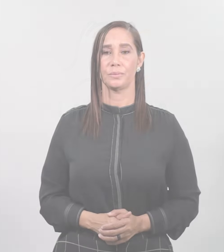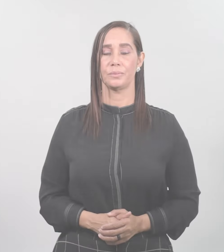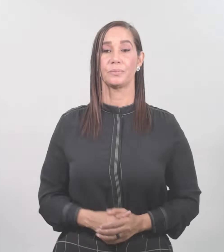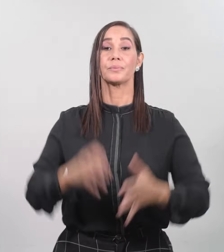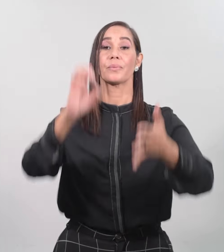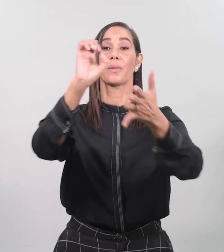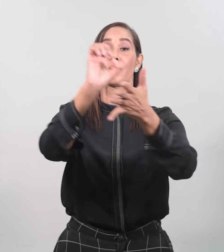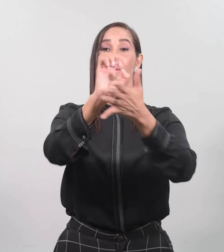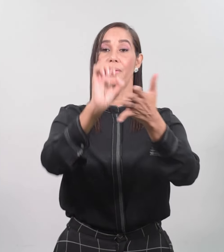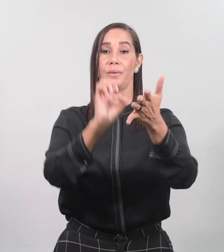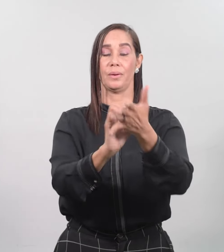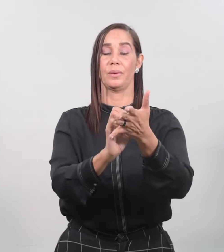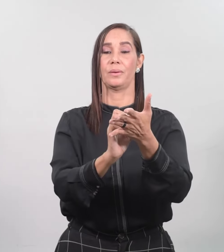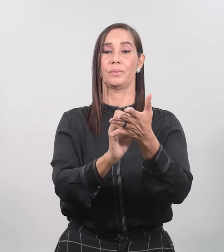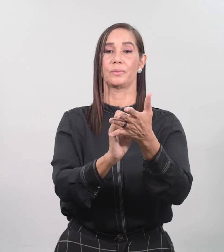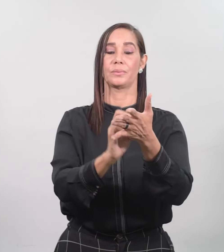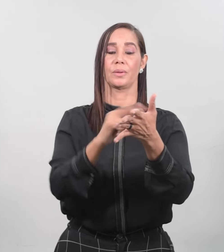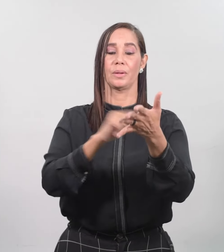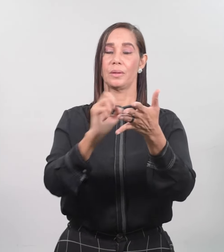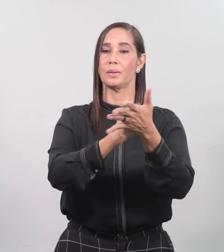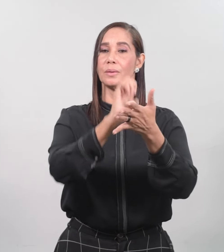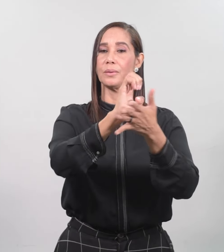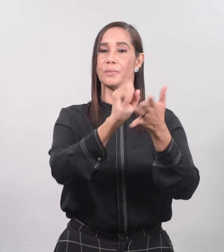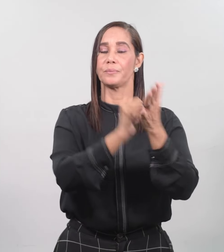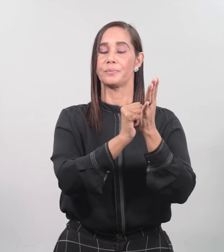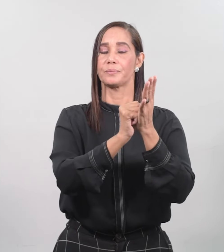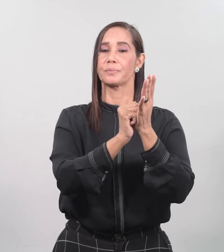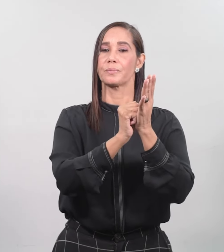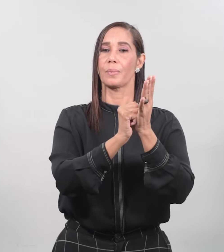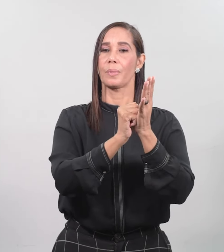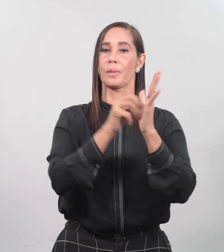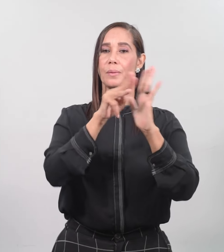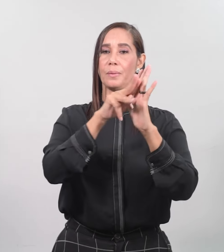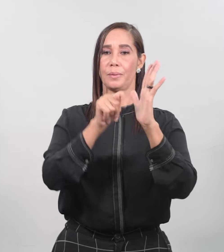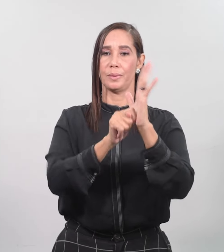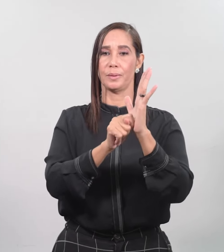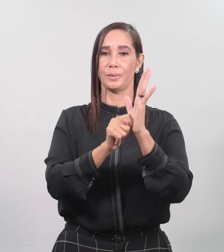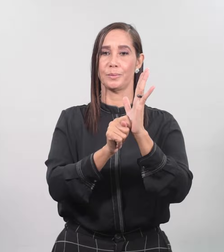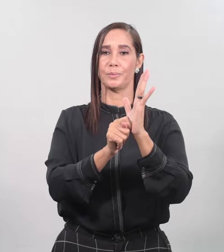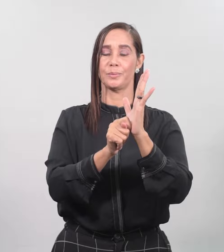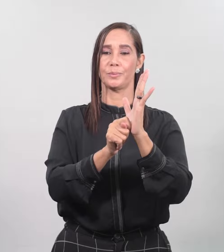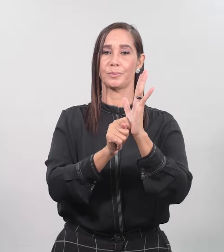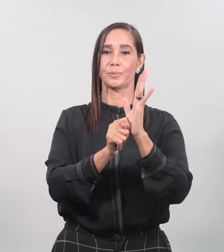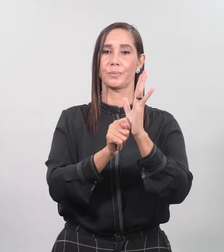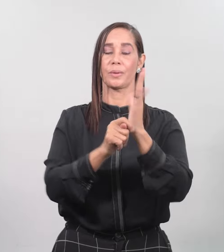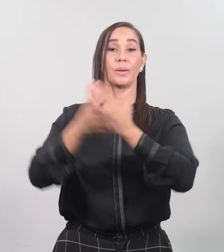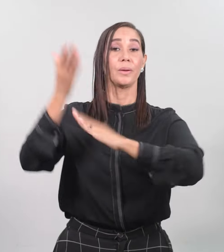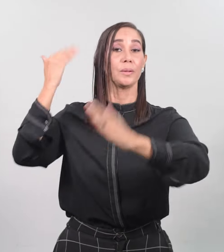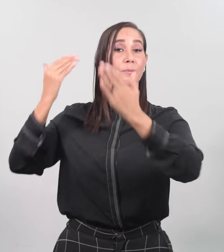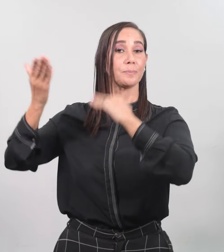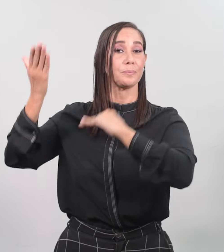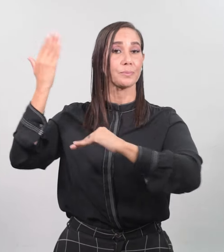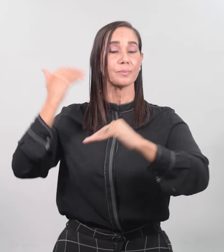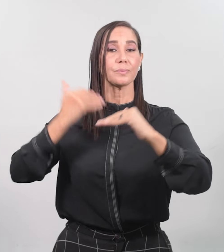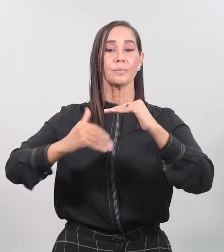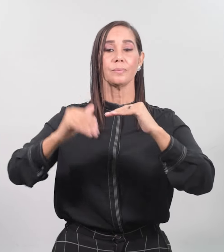Evangelio Lectura del Santo Evangelio según San Mateo En aquel tiempo, al enterarse